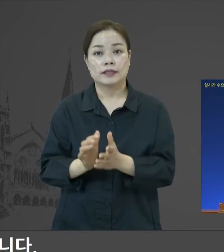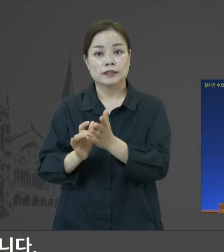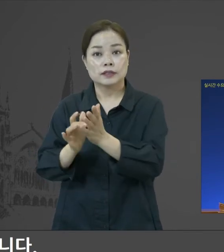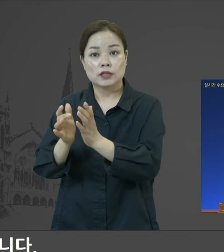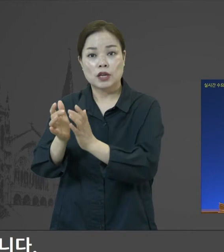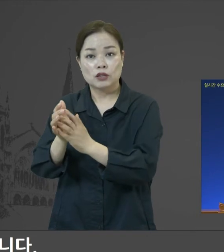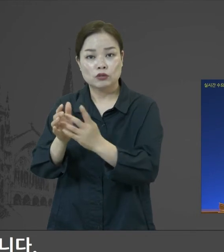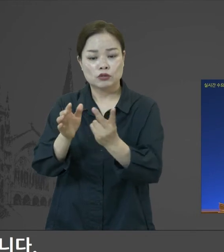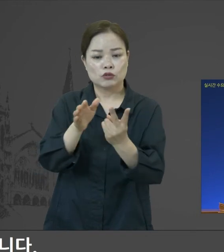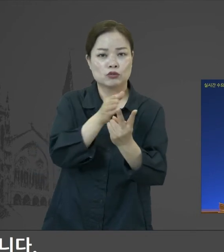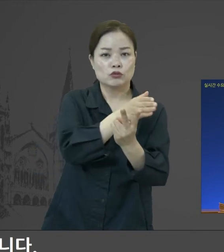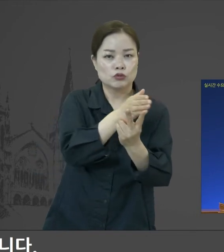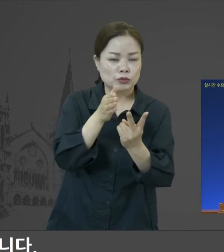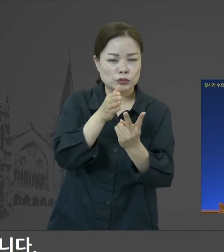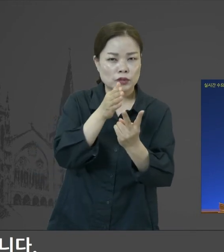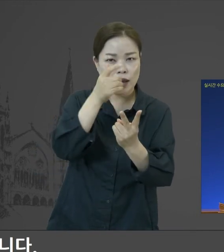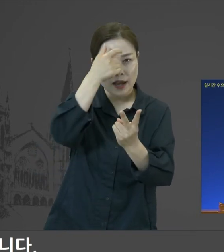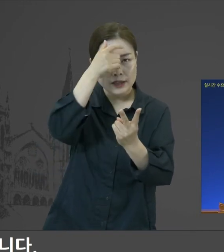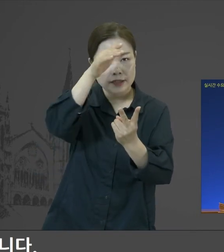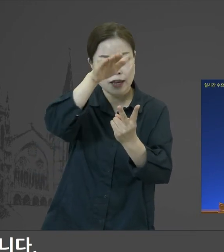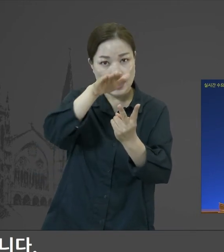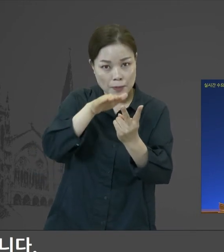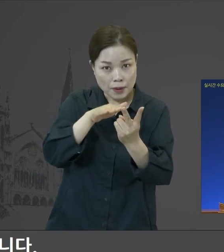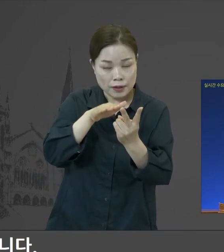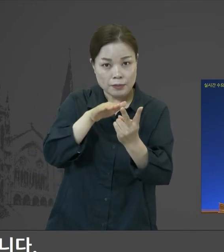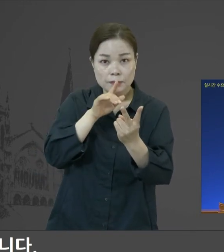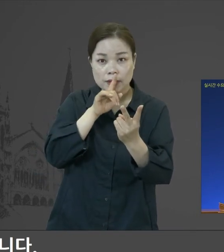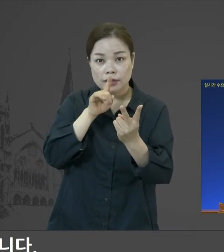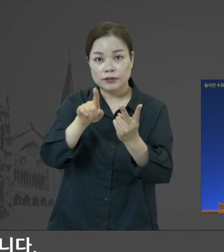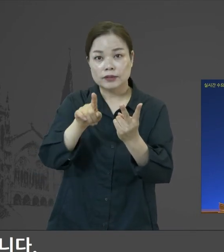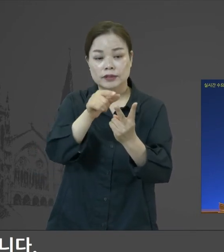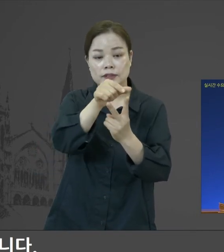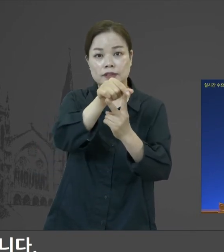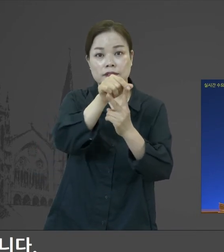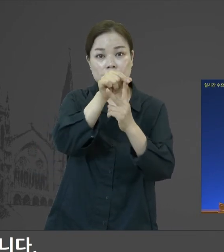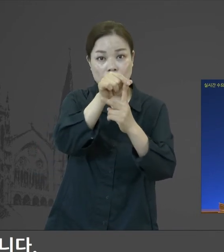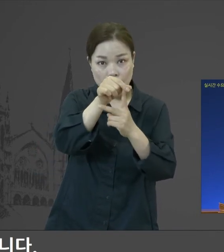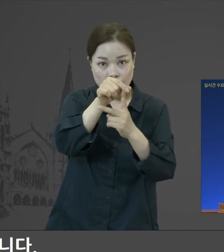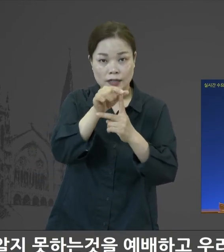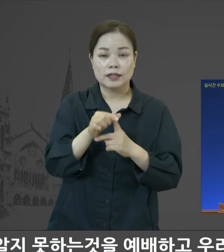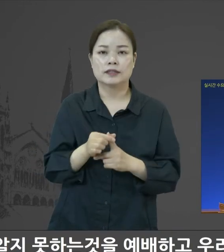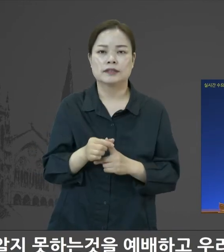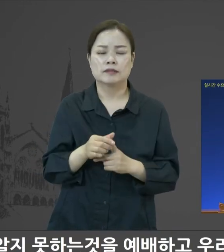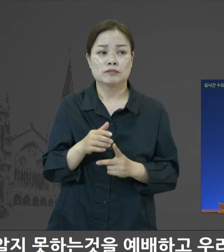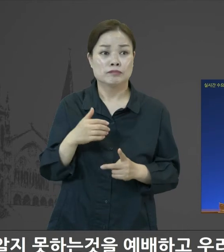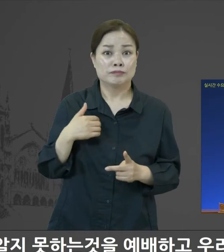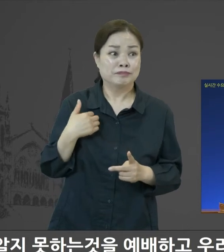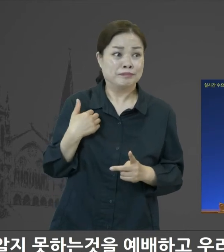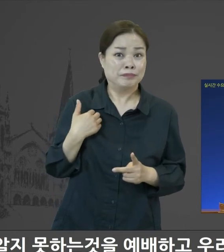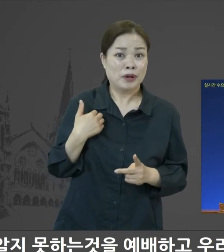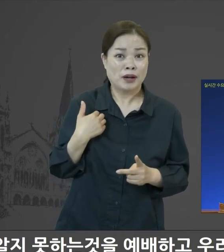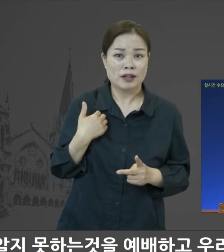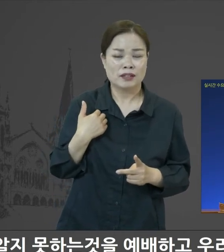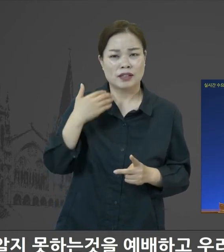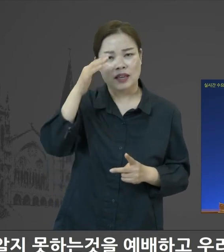예수님께서는 두 부류의 예배자들을 비교하고 계십니다. 한 부류는 알지 못하는 것을 예배하는 너희